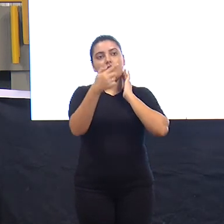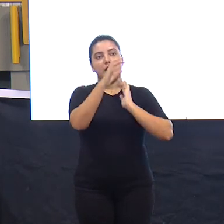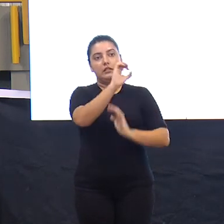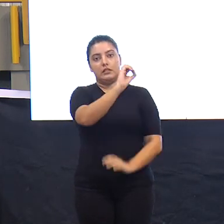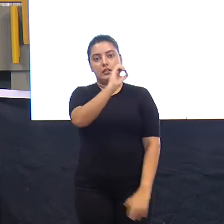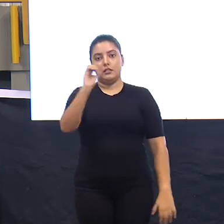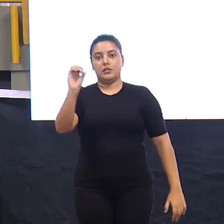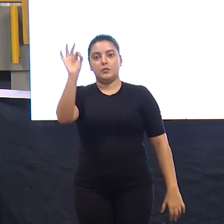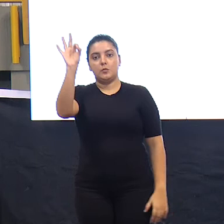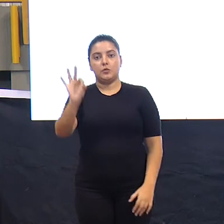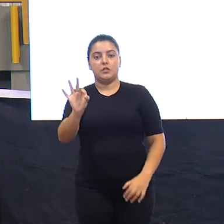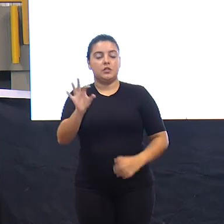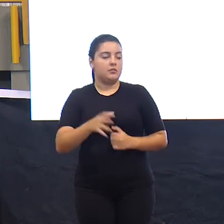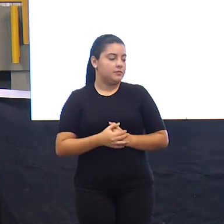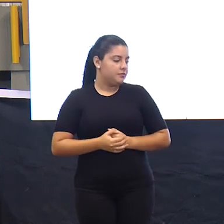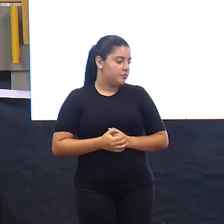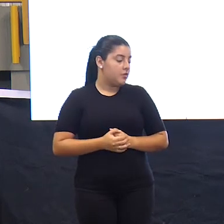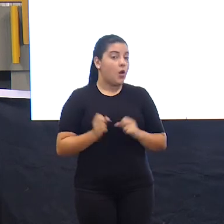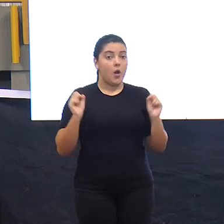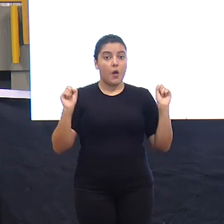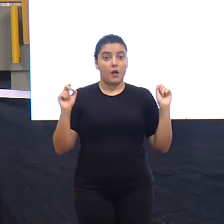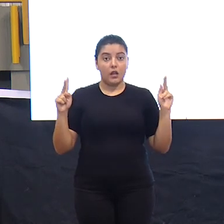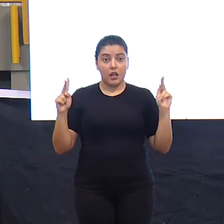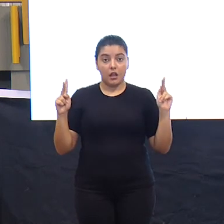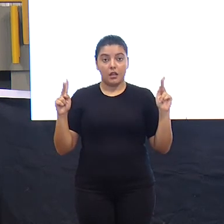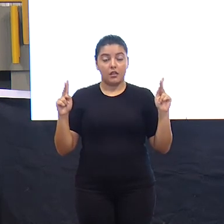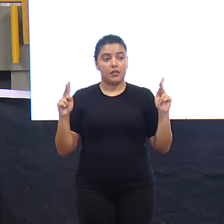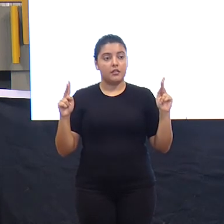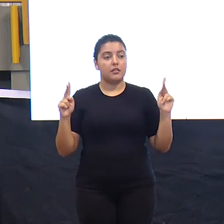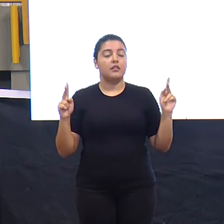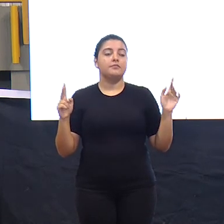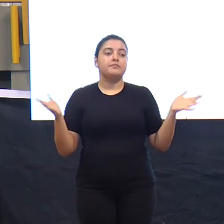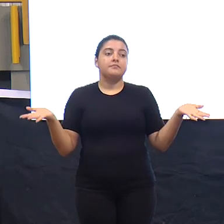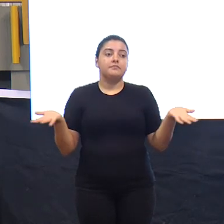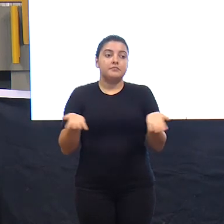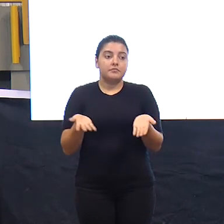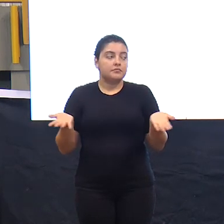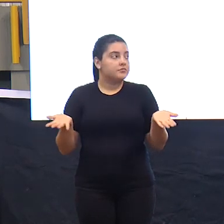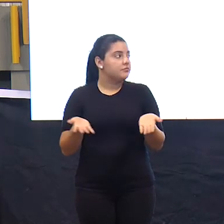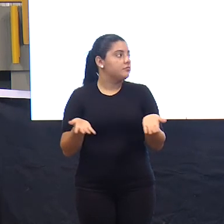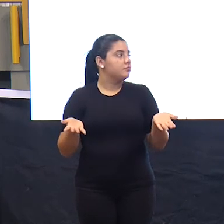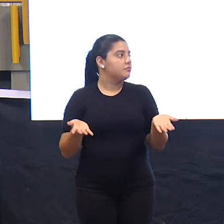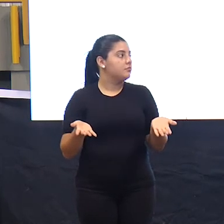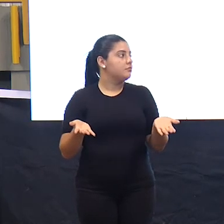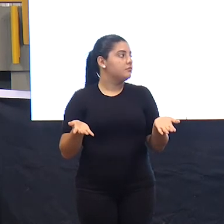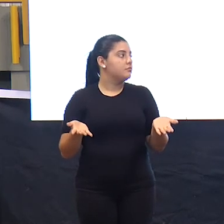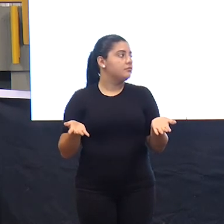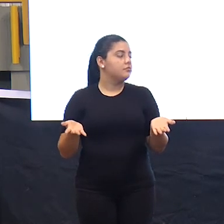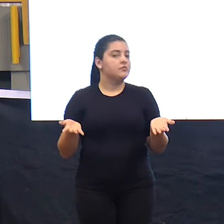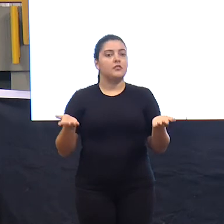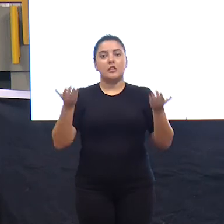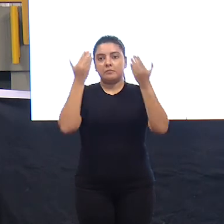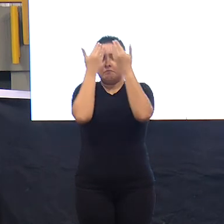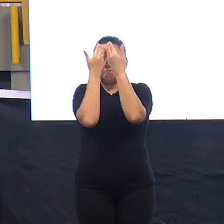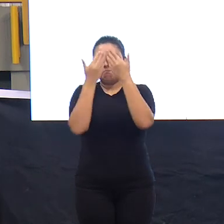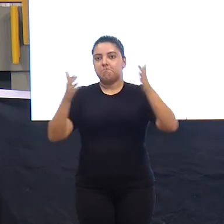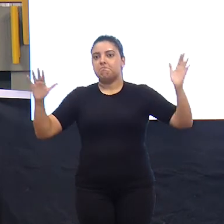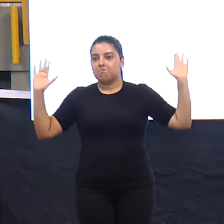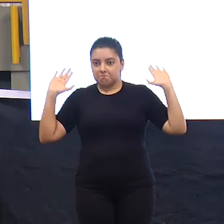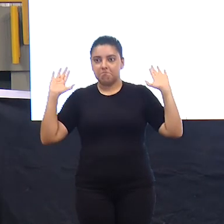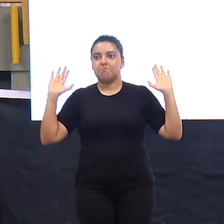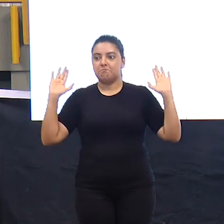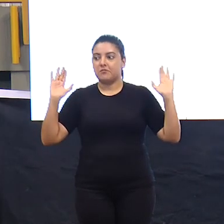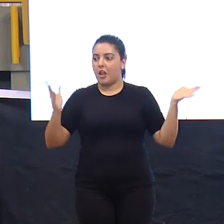700%. Show de bola? Gente, a mente se expandiu ou